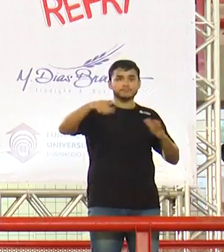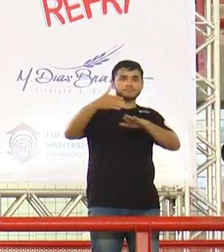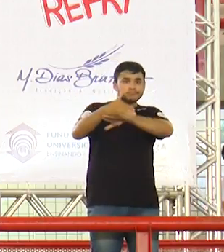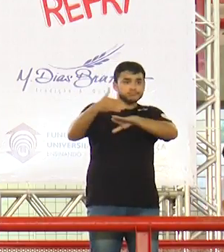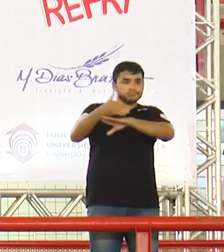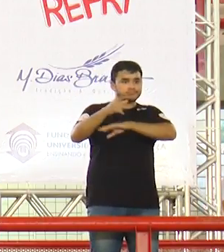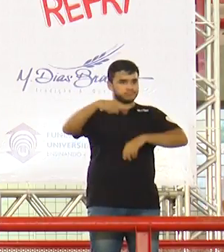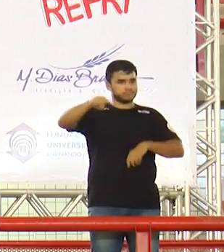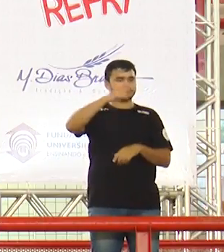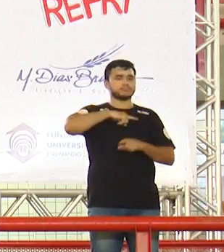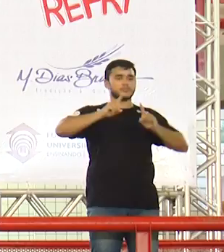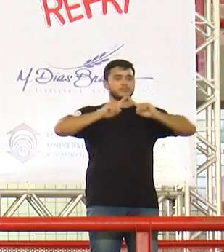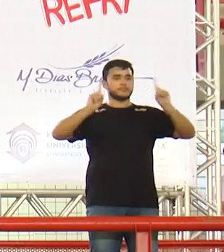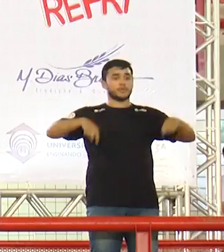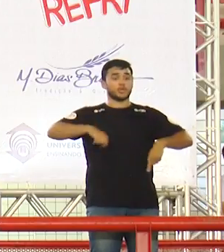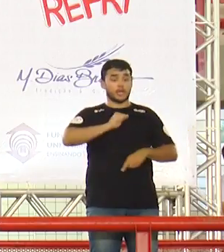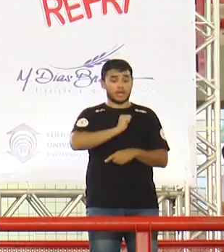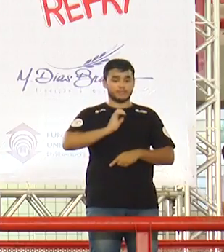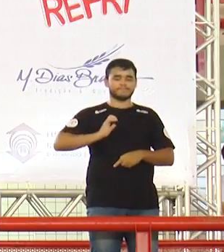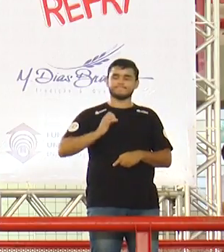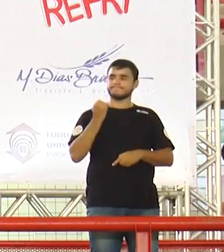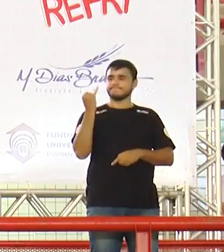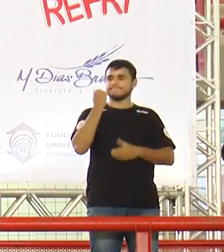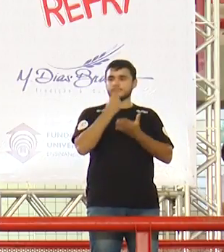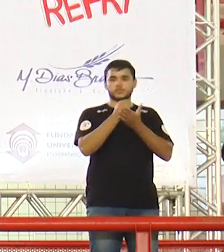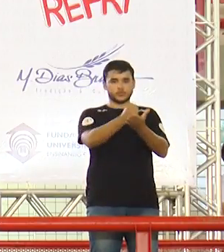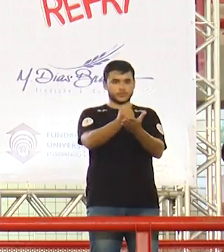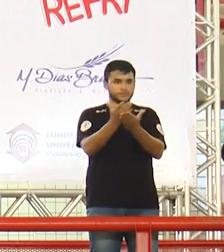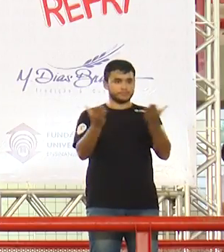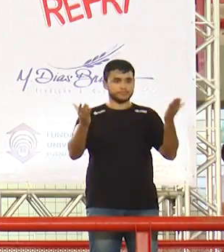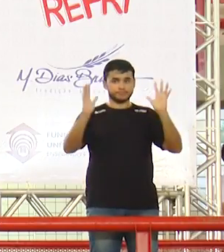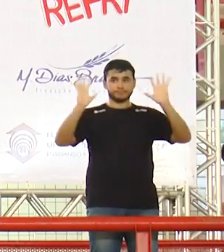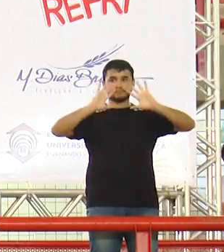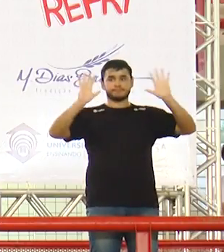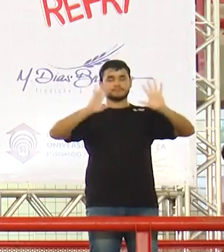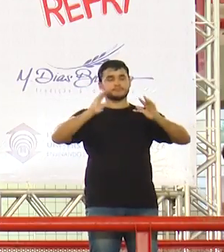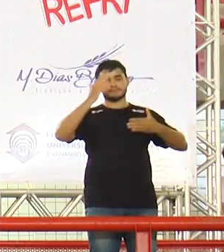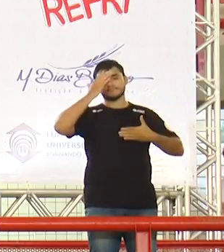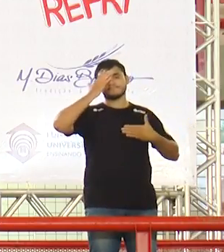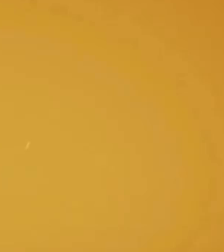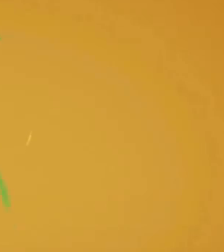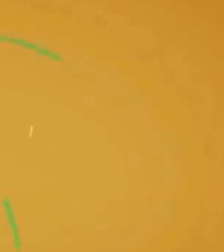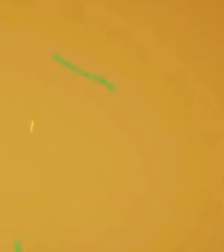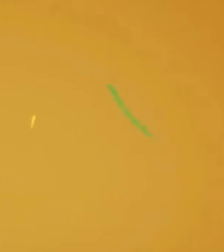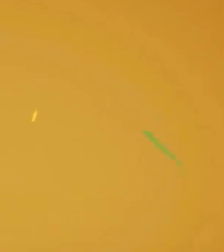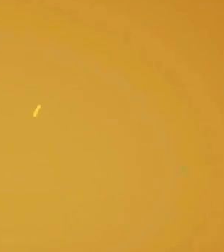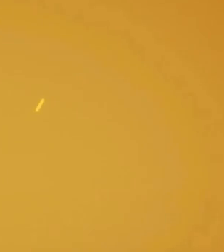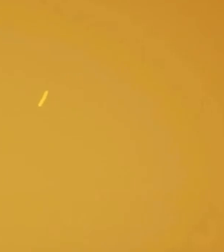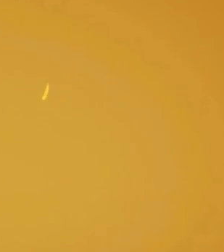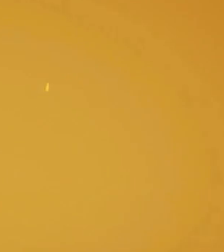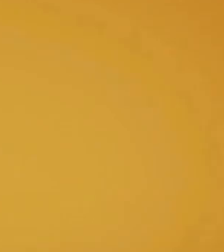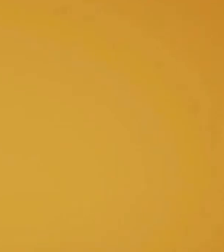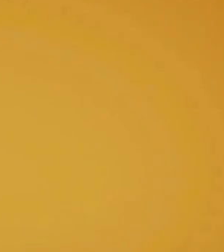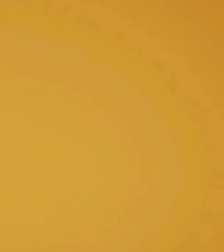vindo, que esse projeto é de vocês, acima de tudo. Tchau, queridos, muito obrigado pela atenção.